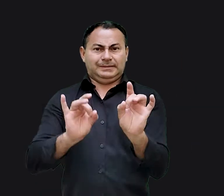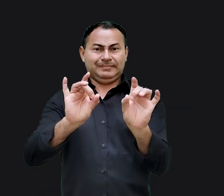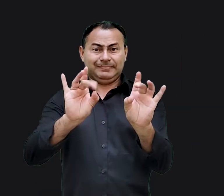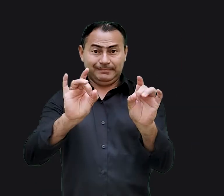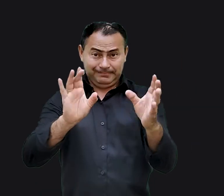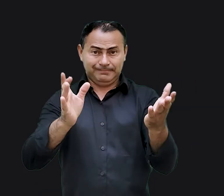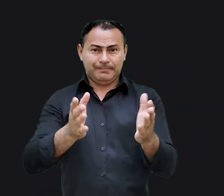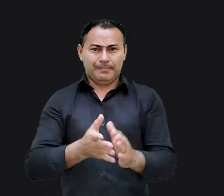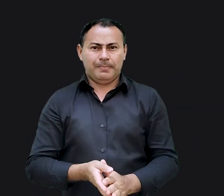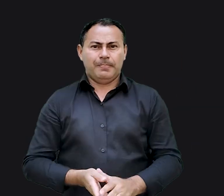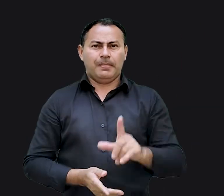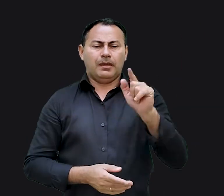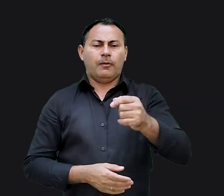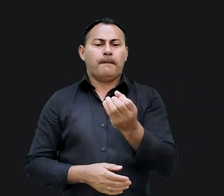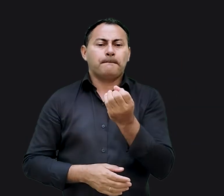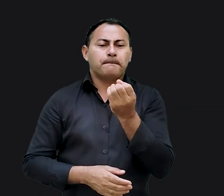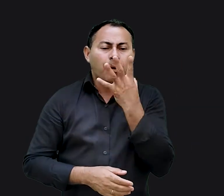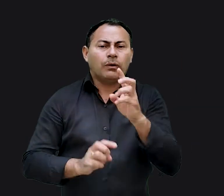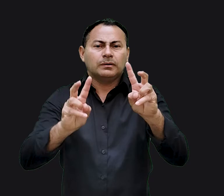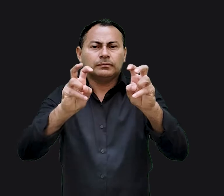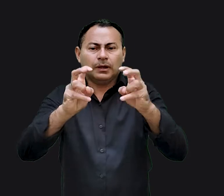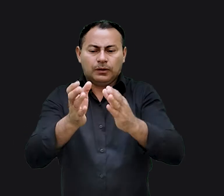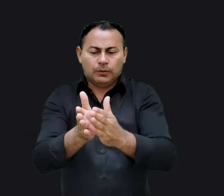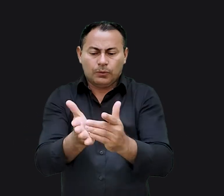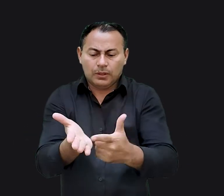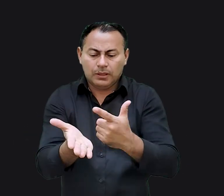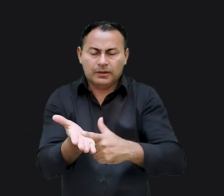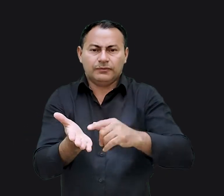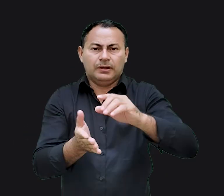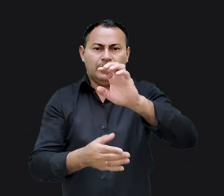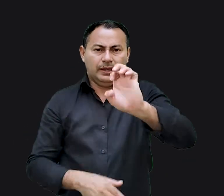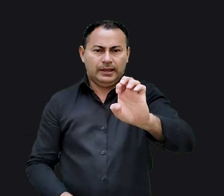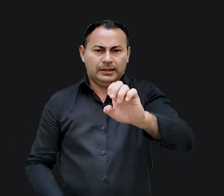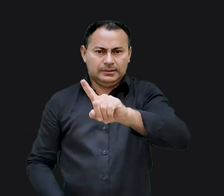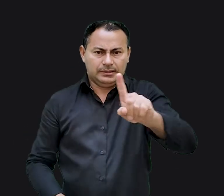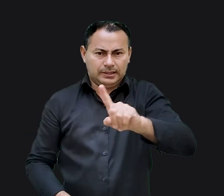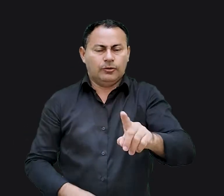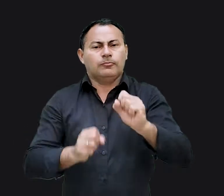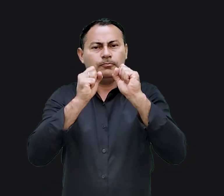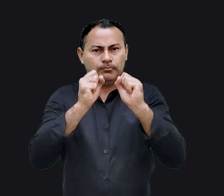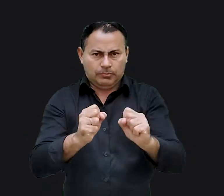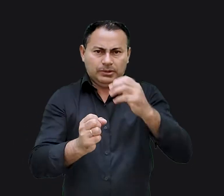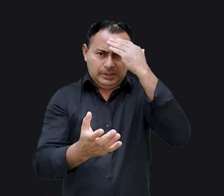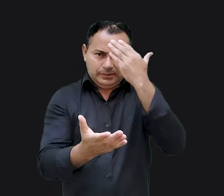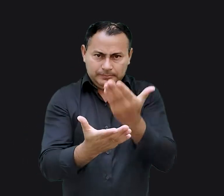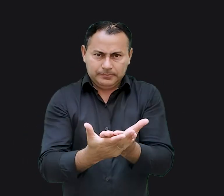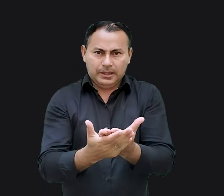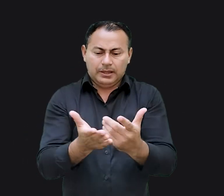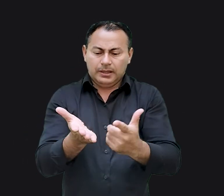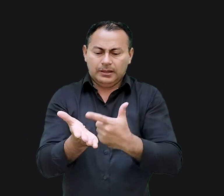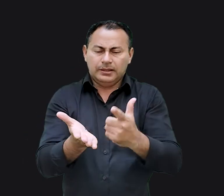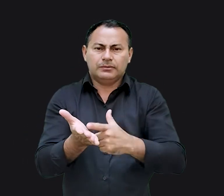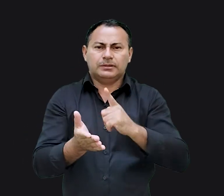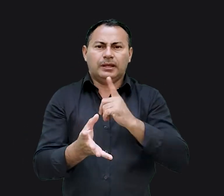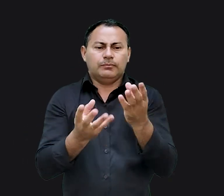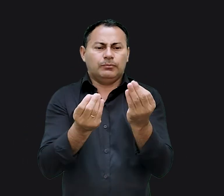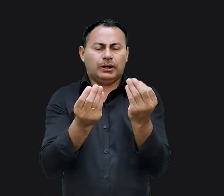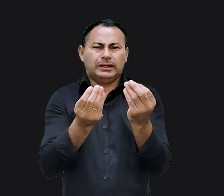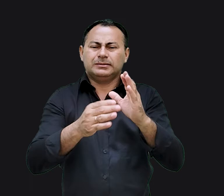e extraordinários. Esse é um bom título para o livro de Ezequiel, porque podem acreditar, esse livro é